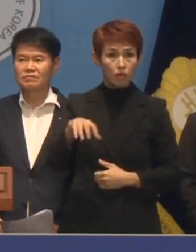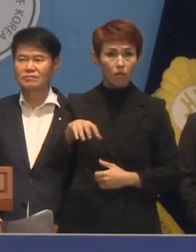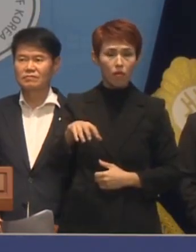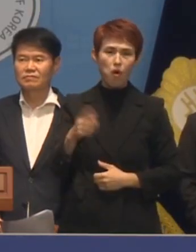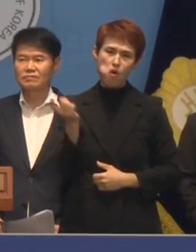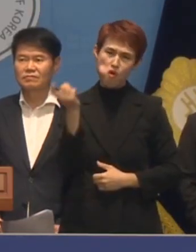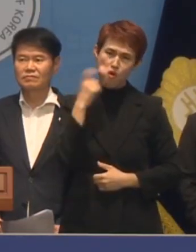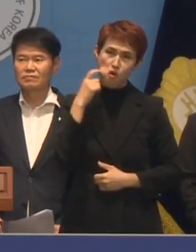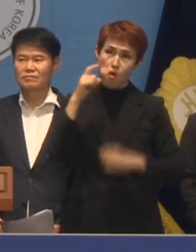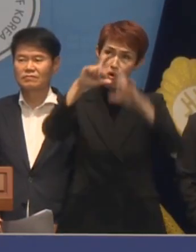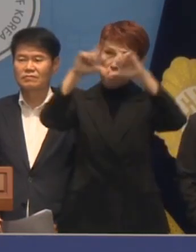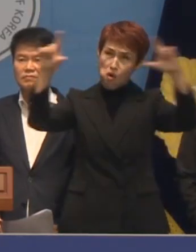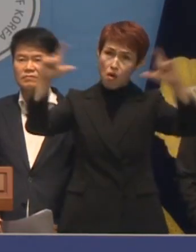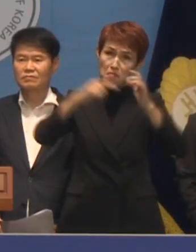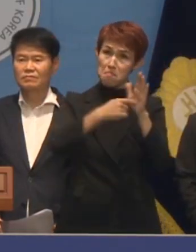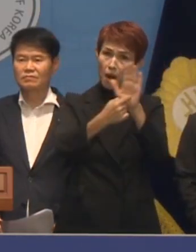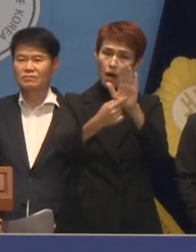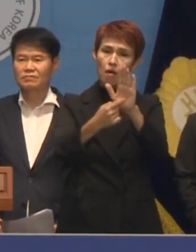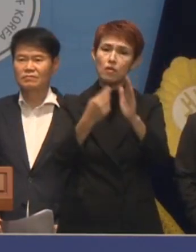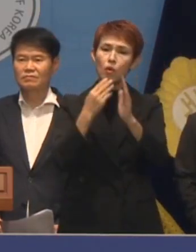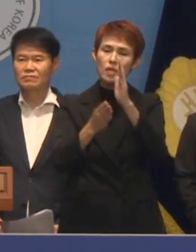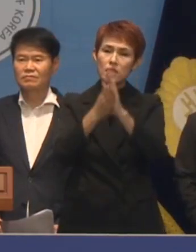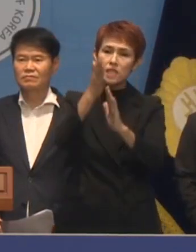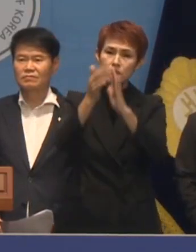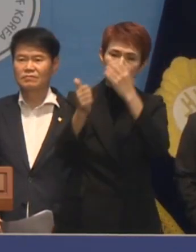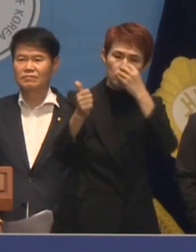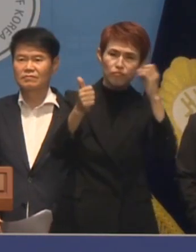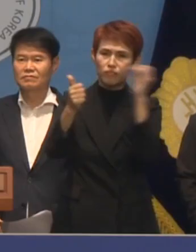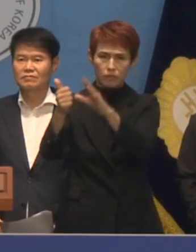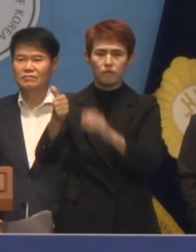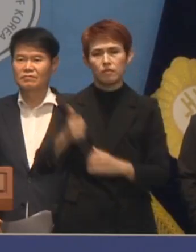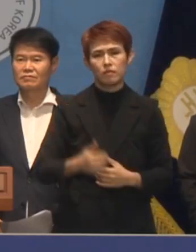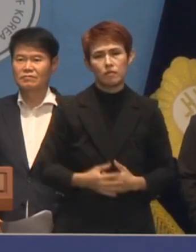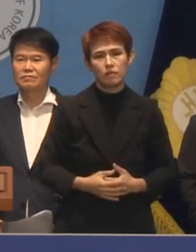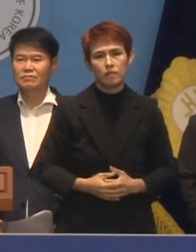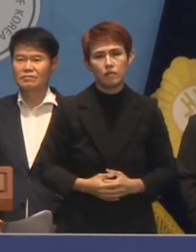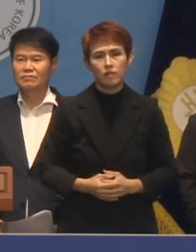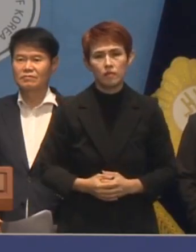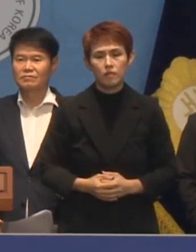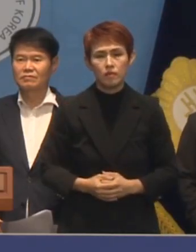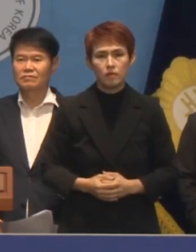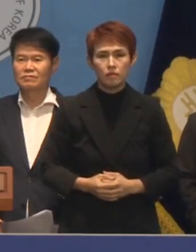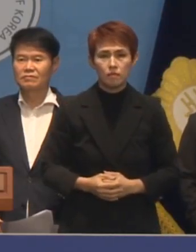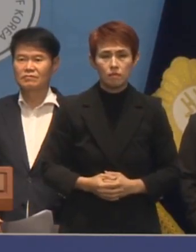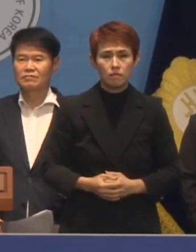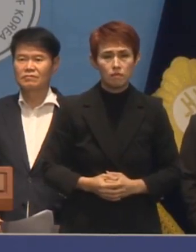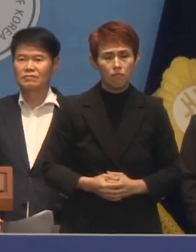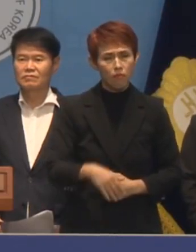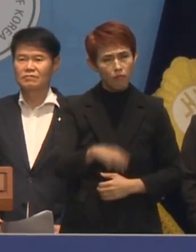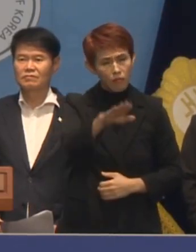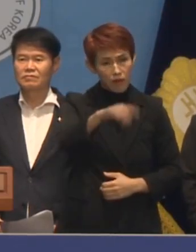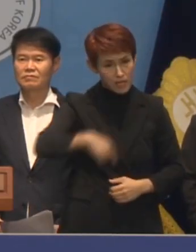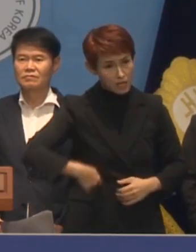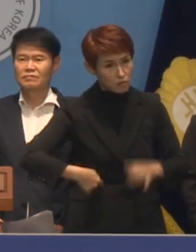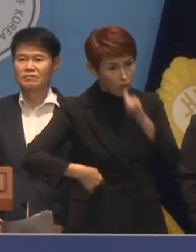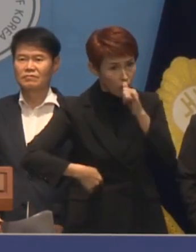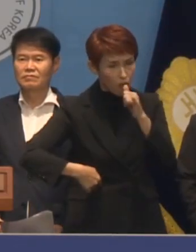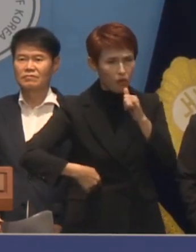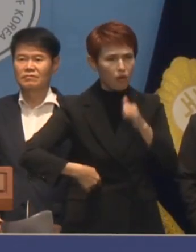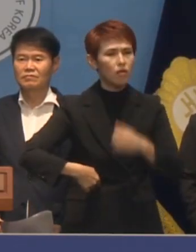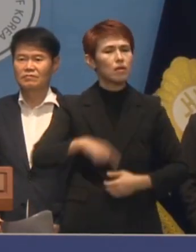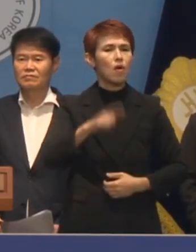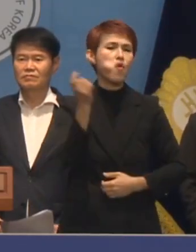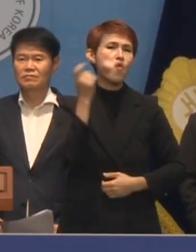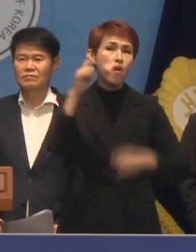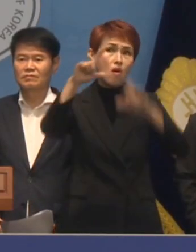거짓 현수막으로 서울 시민을 기만하고 있습니다. 양심이 있으면 김명배 의원은